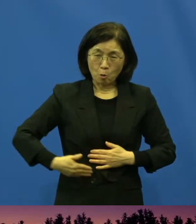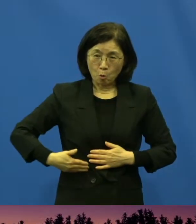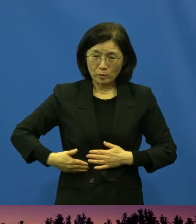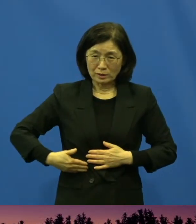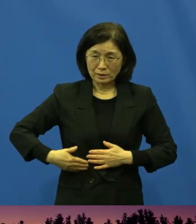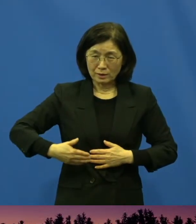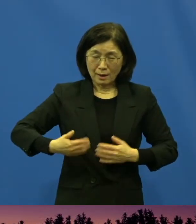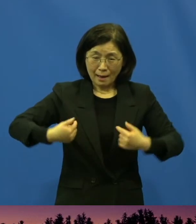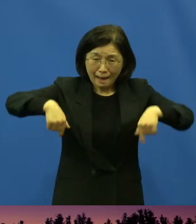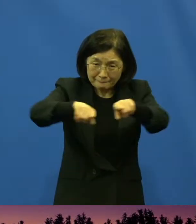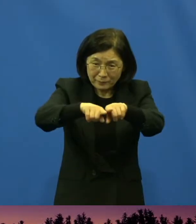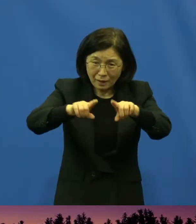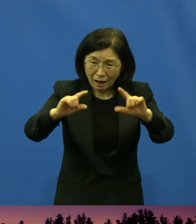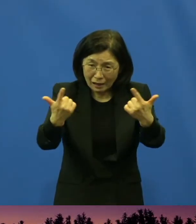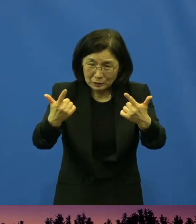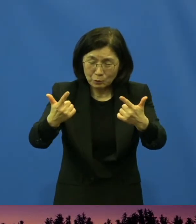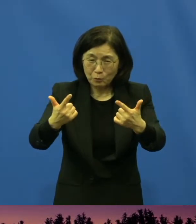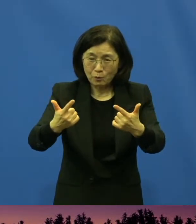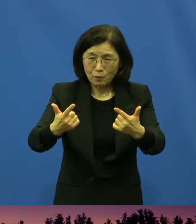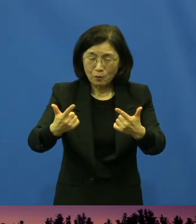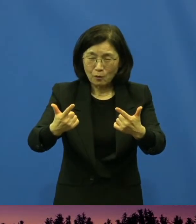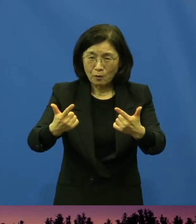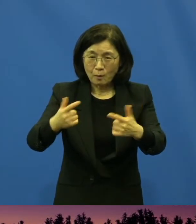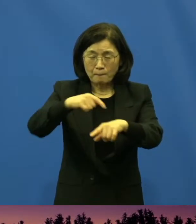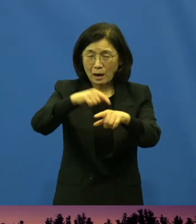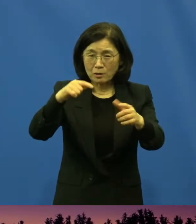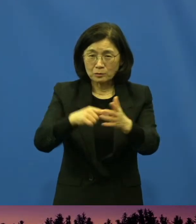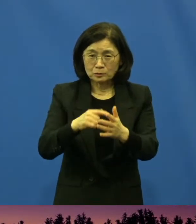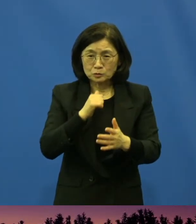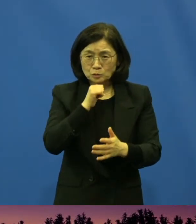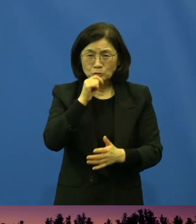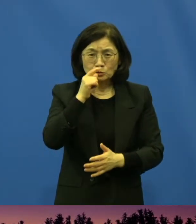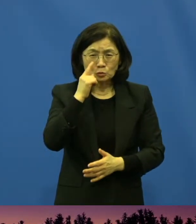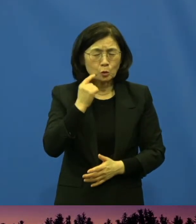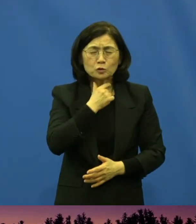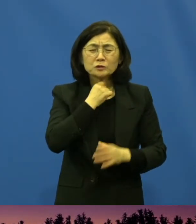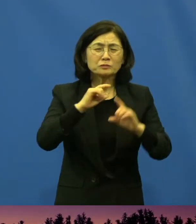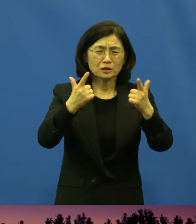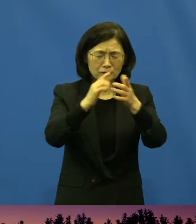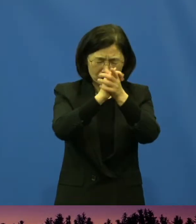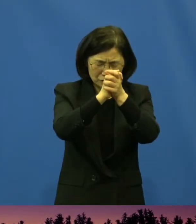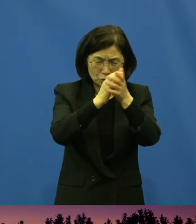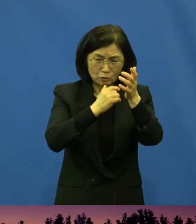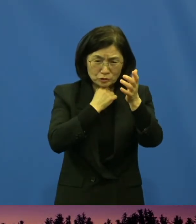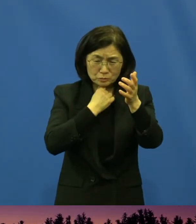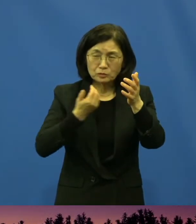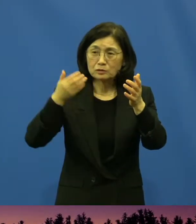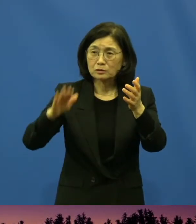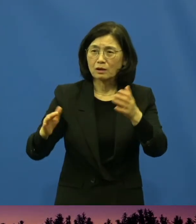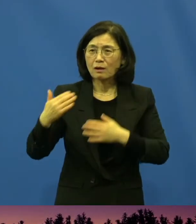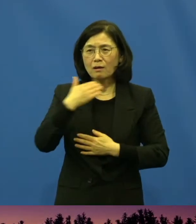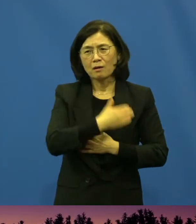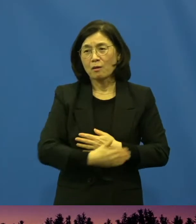마음과 몸이 따로 놀아요. 마음은 졸지 않으려고 했어요. 기도하려고 했어요. 근데 몸이 안 따라오는 거예요.